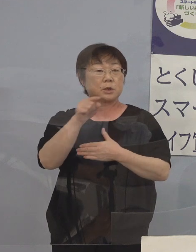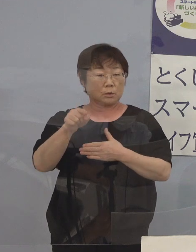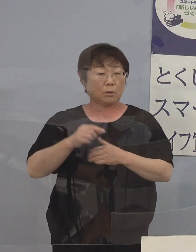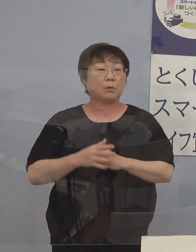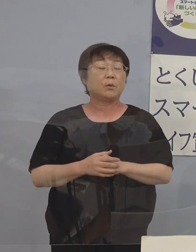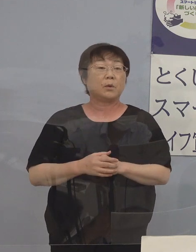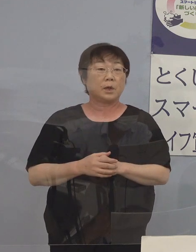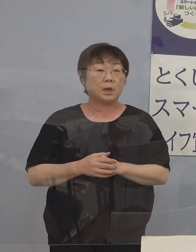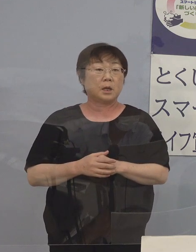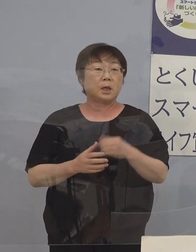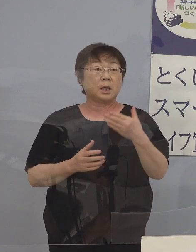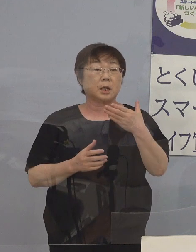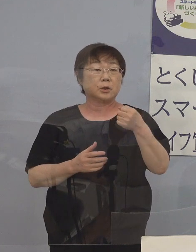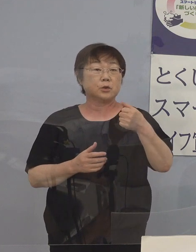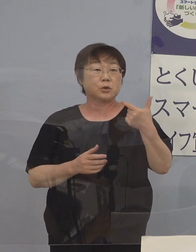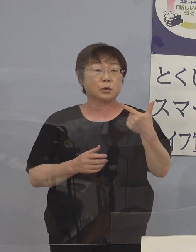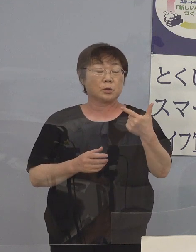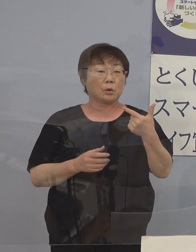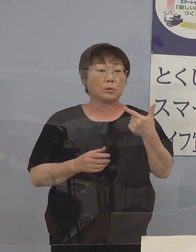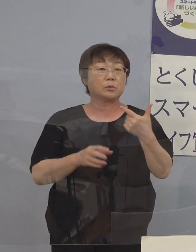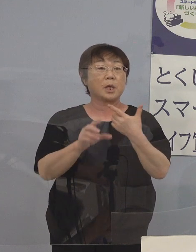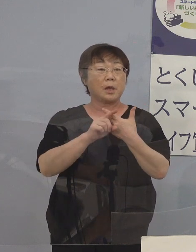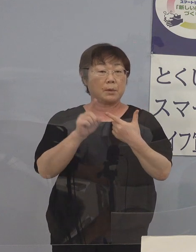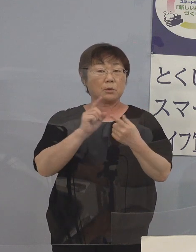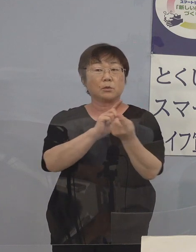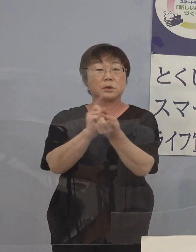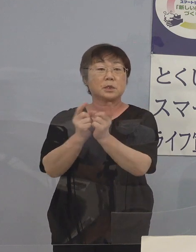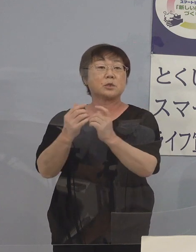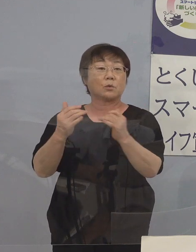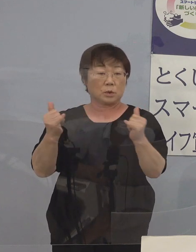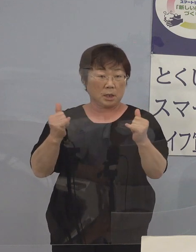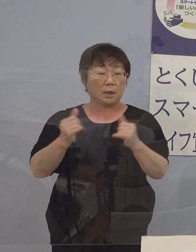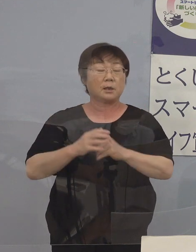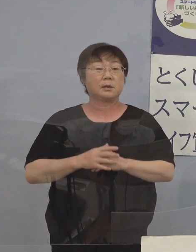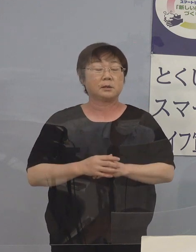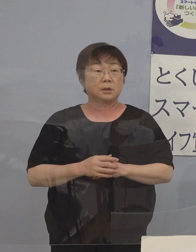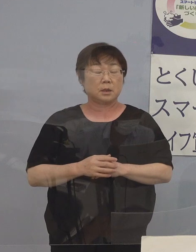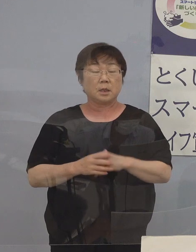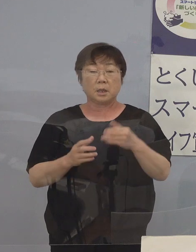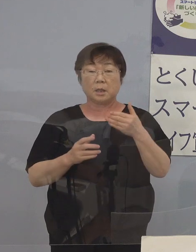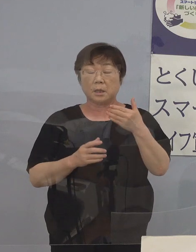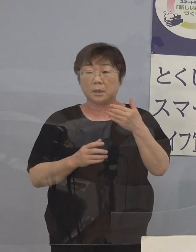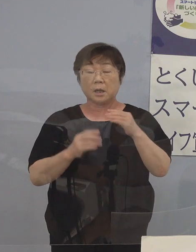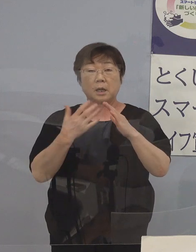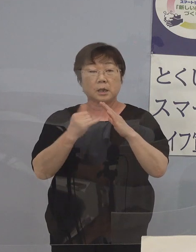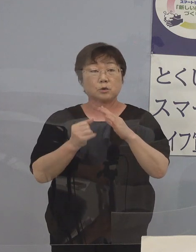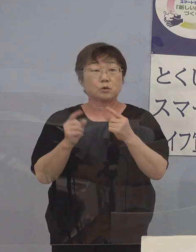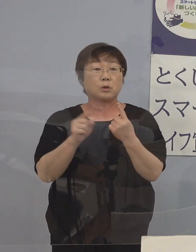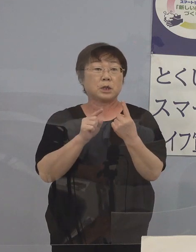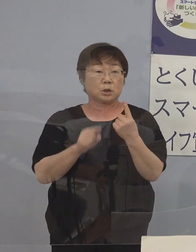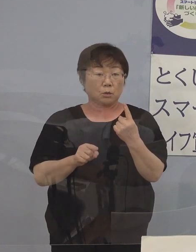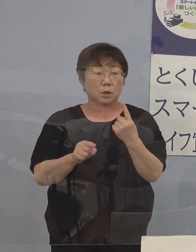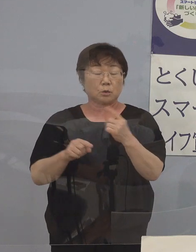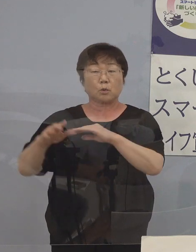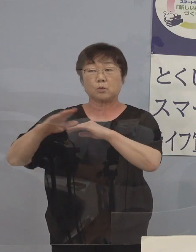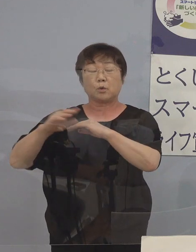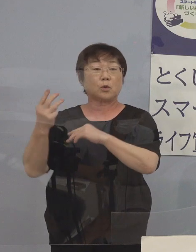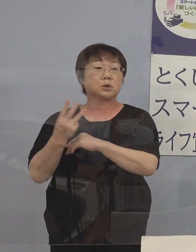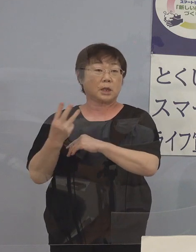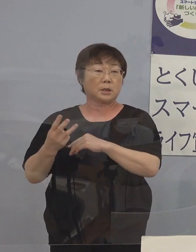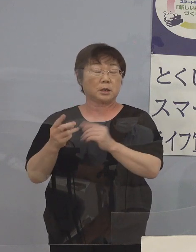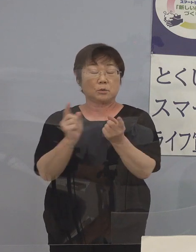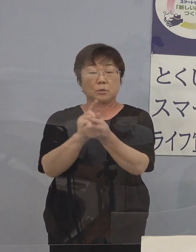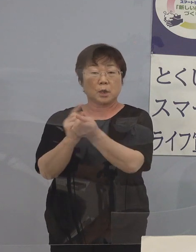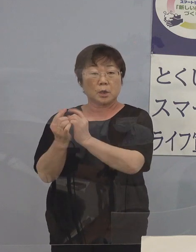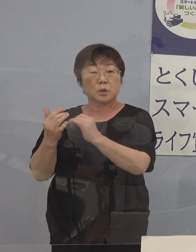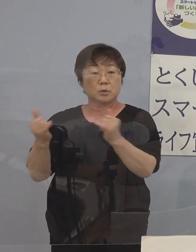96例目の濃厚接触者ということだったんですが、この方96例目、家族1人と同僚3人が濃厚